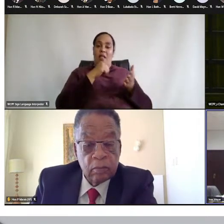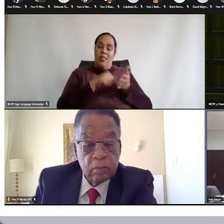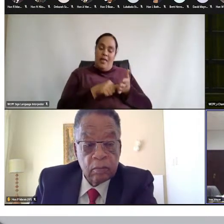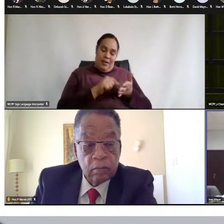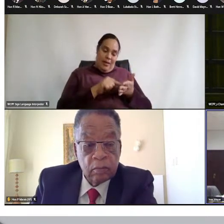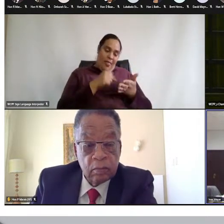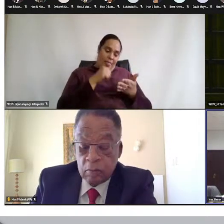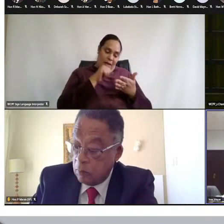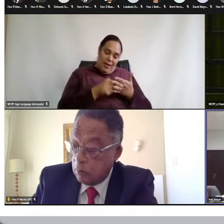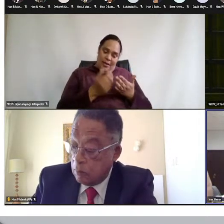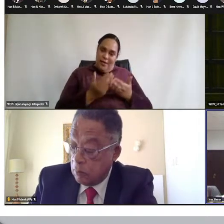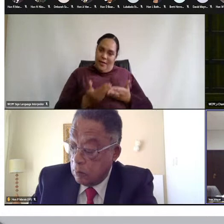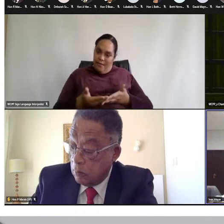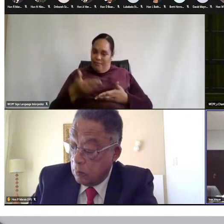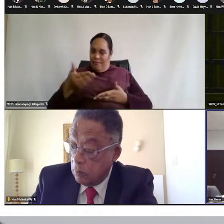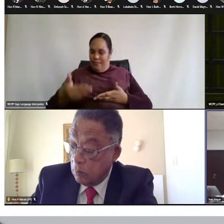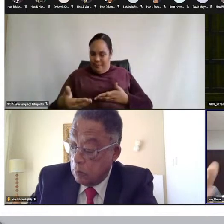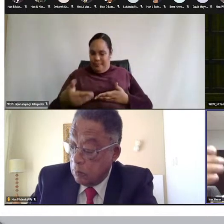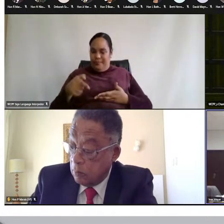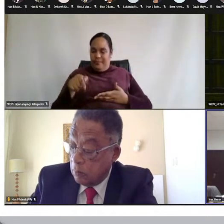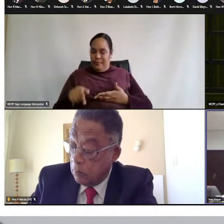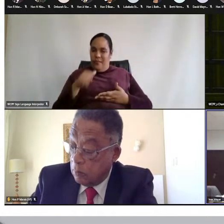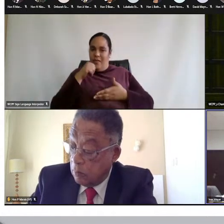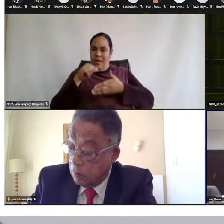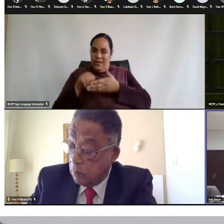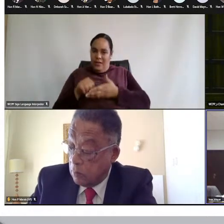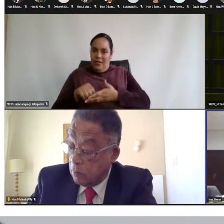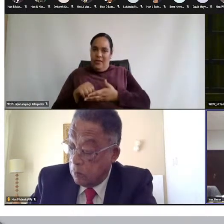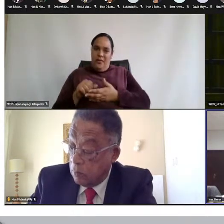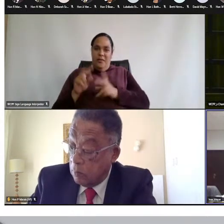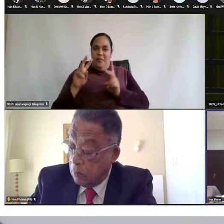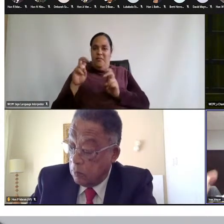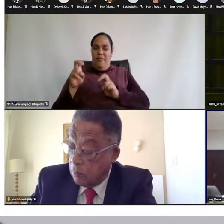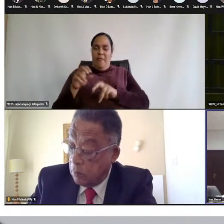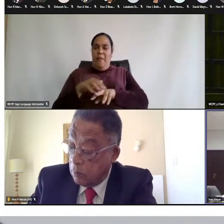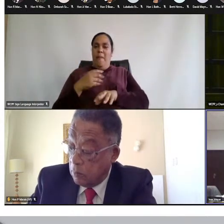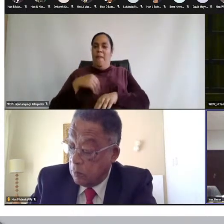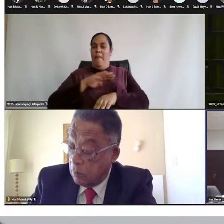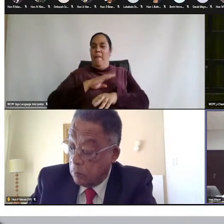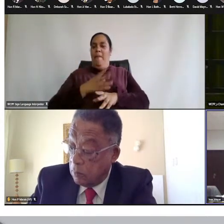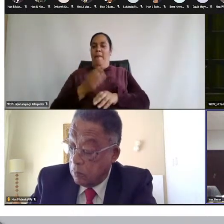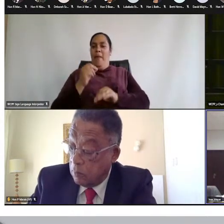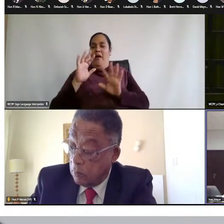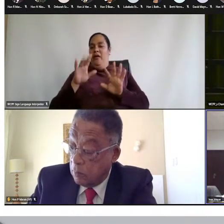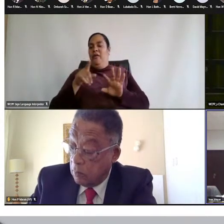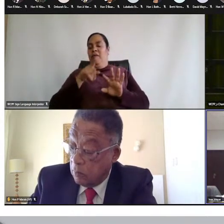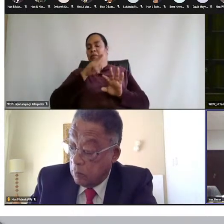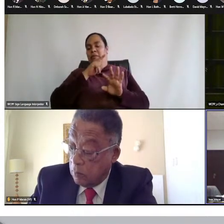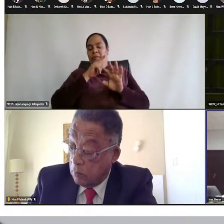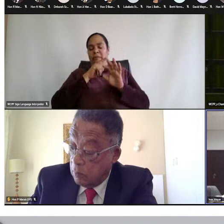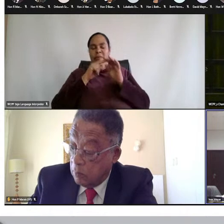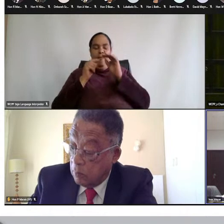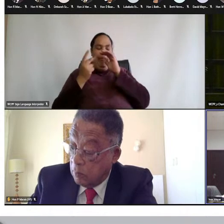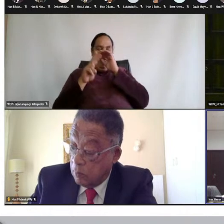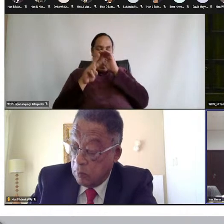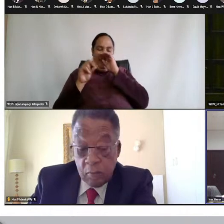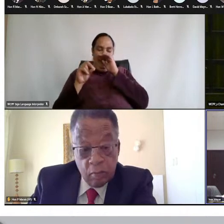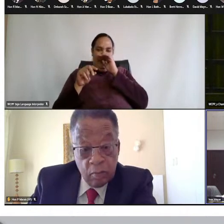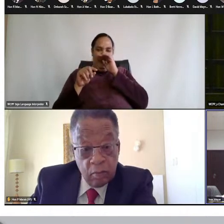dit vir die koöperasie. Dit word dan, kom ons sê, die boer kry 10.000 of 20.000 rand